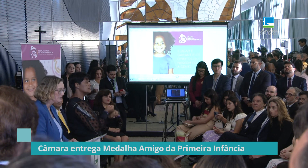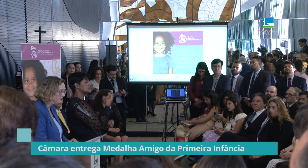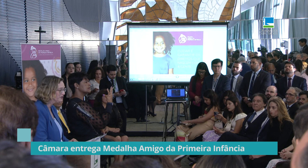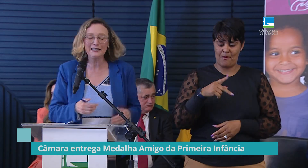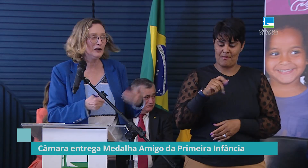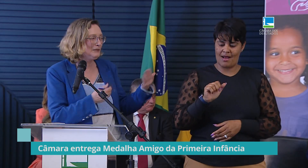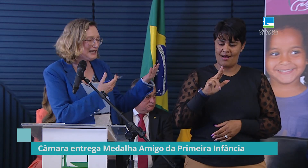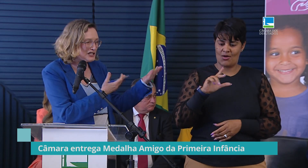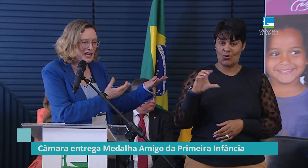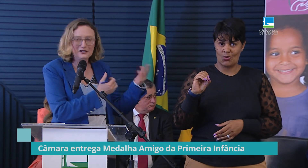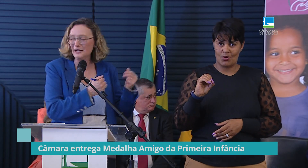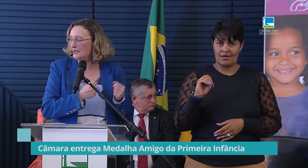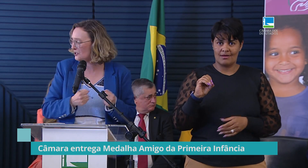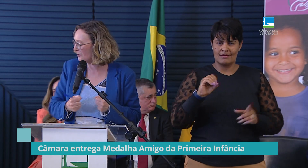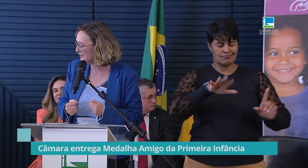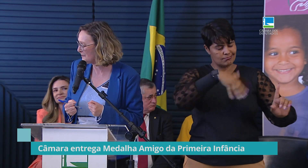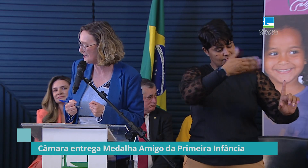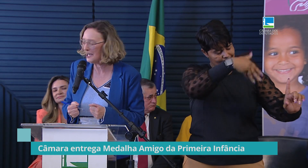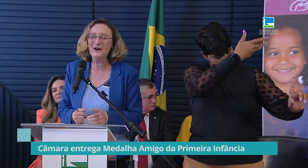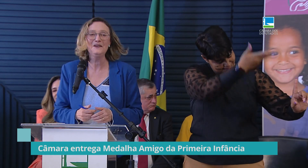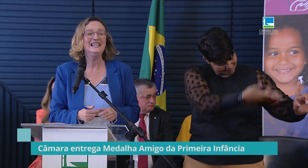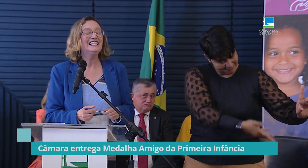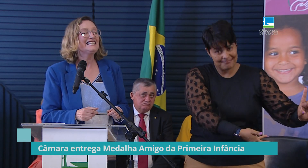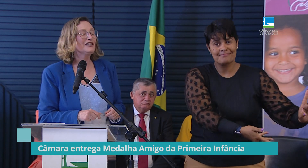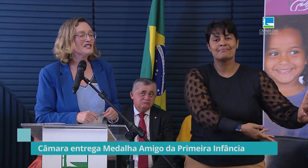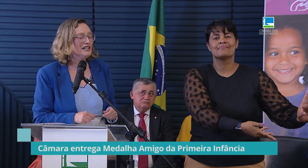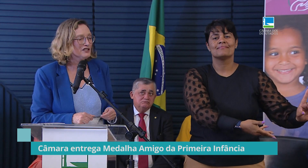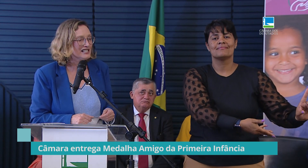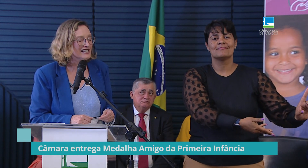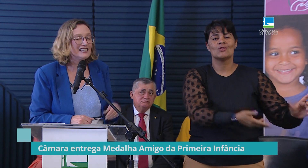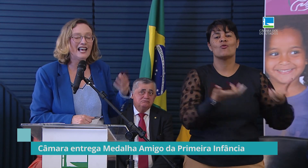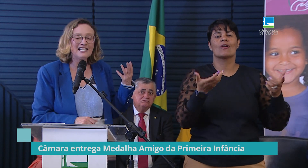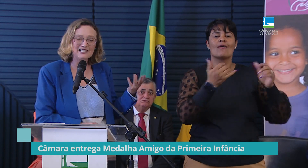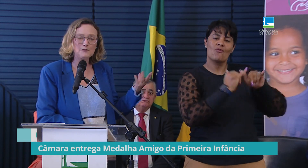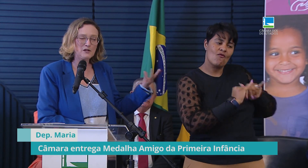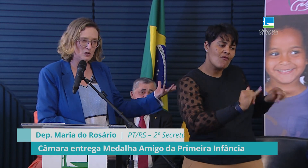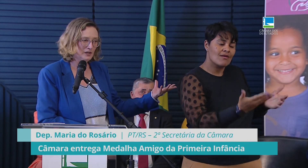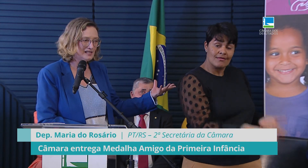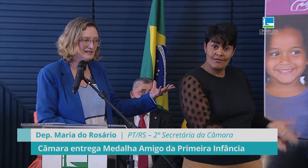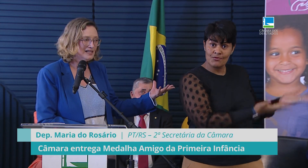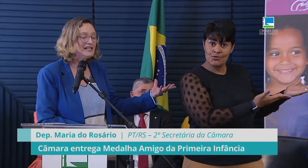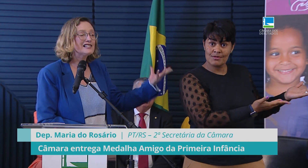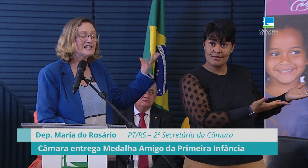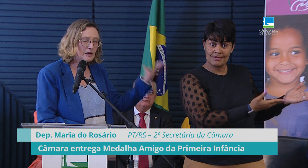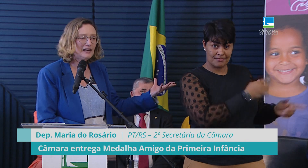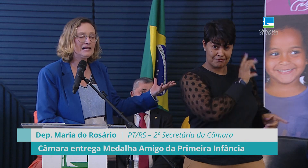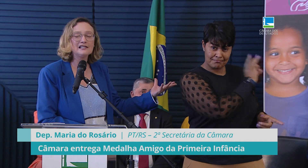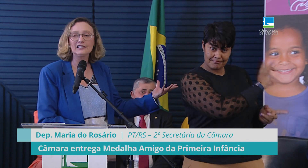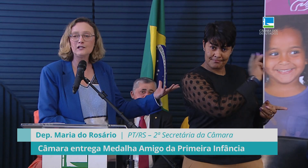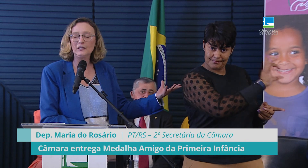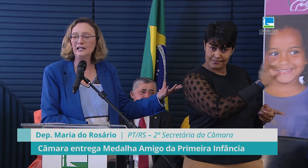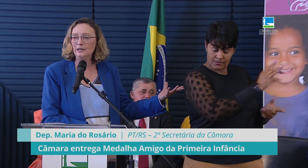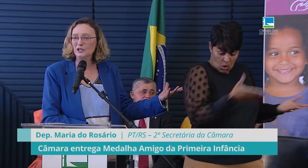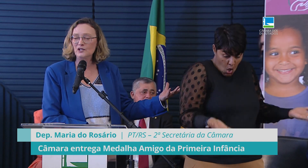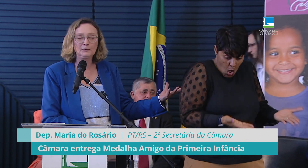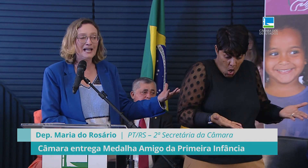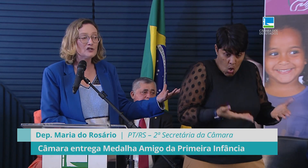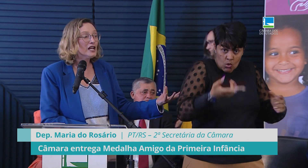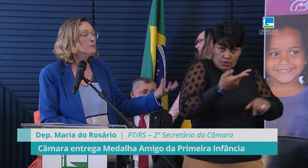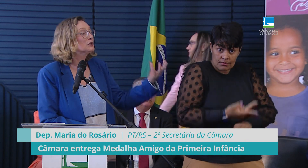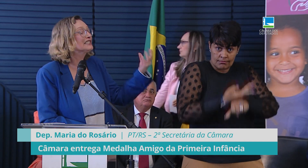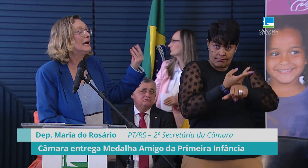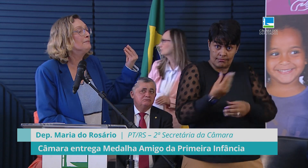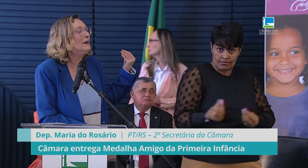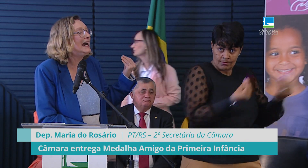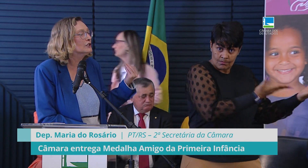ao justificar a homenagem aos escolhidos pelo Conselho Deliberativo. Estas pessoas são agraciadas pela Câmara dos